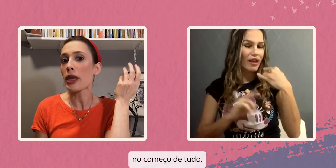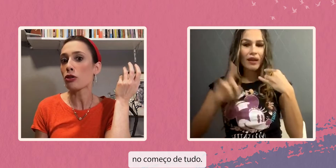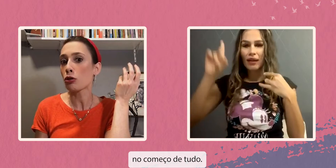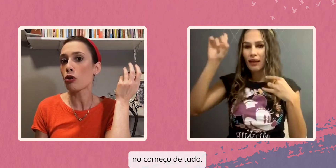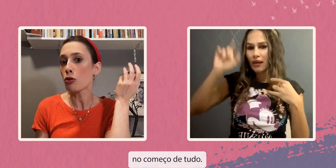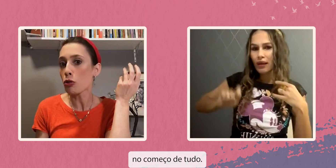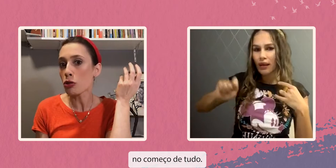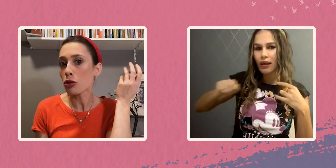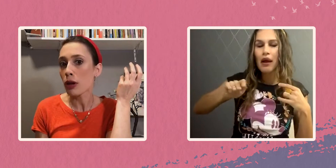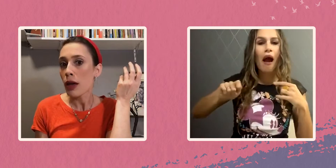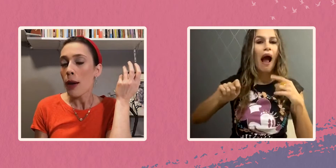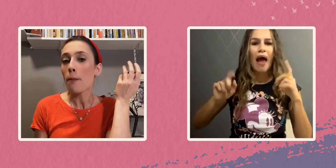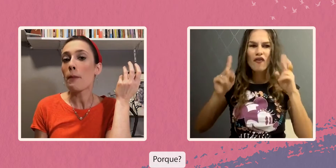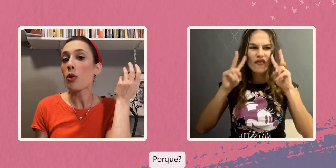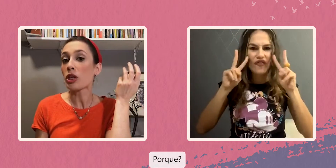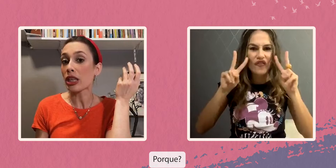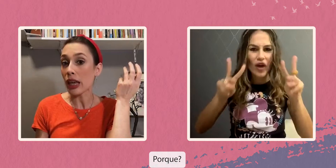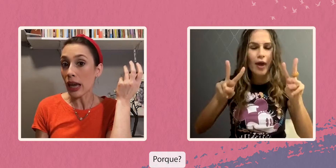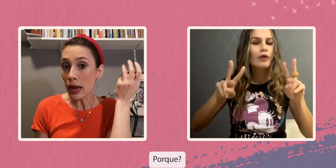No começo,